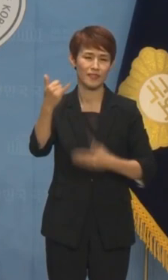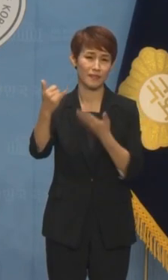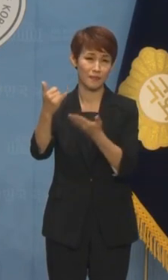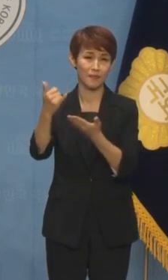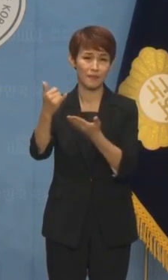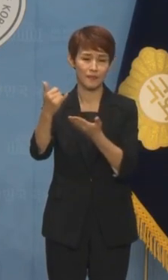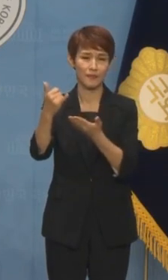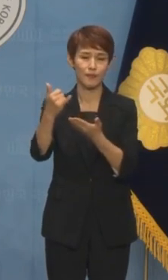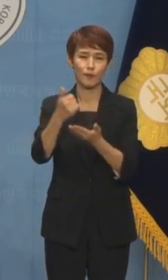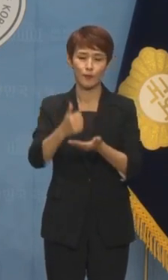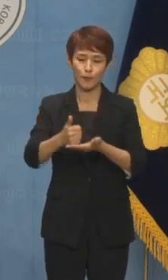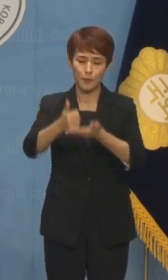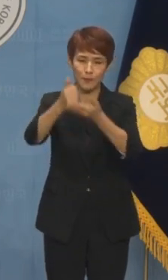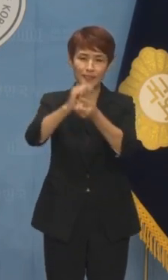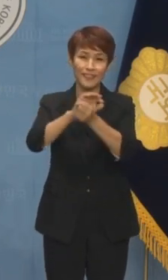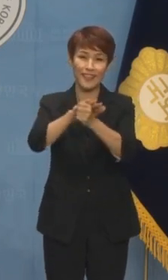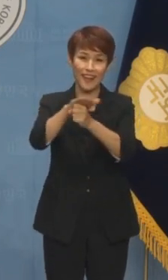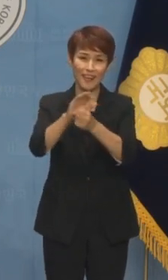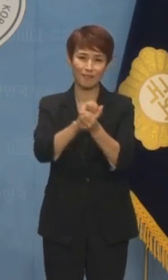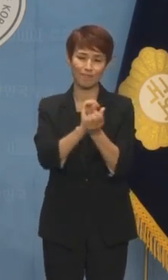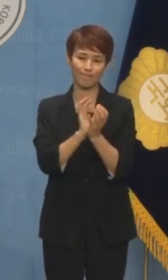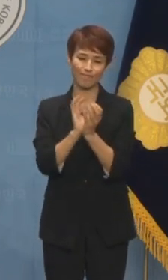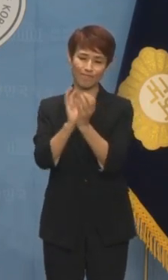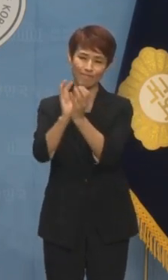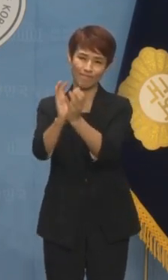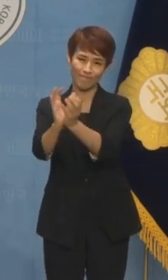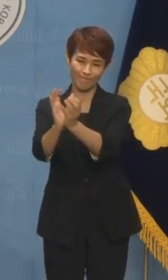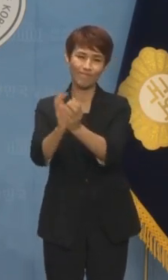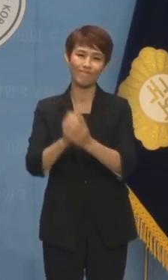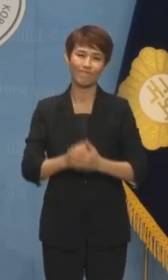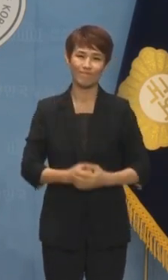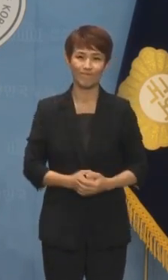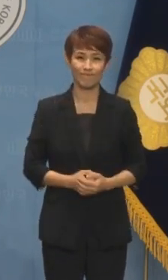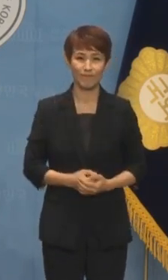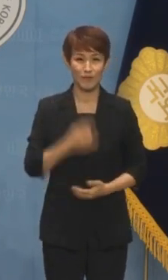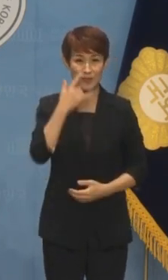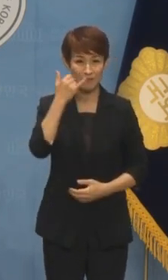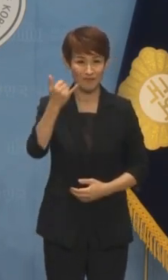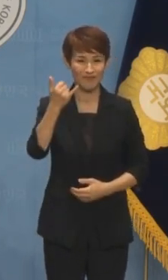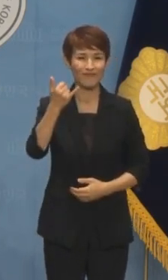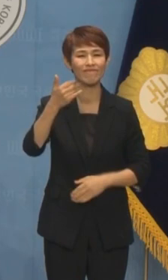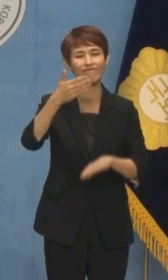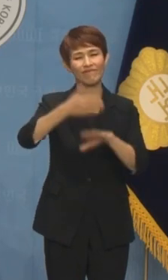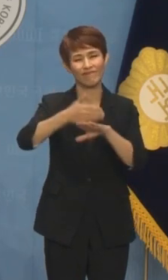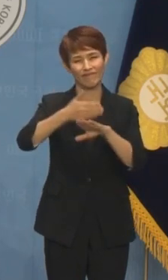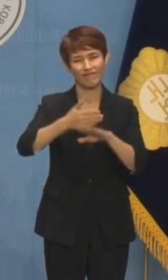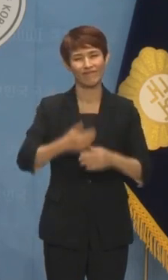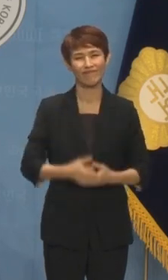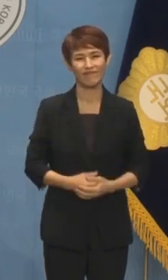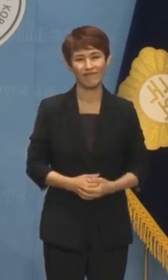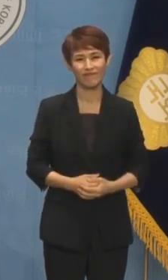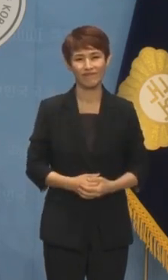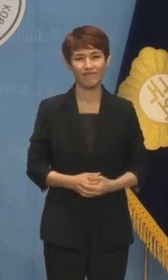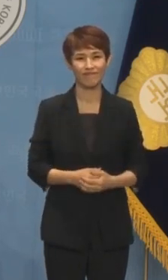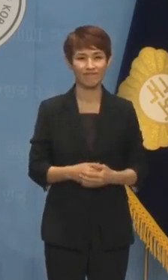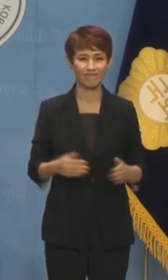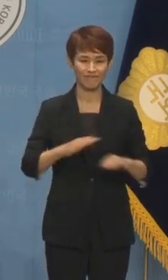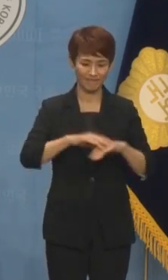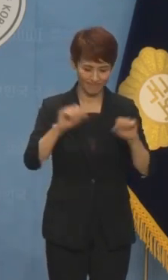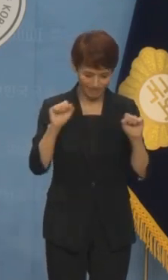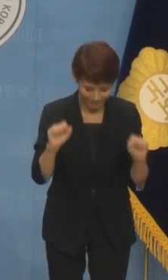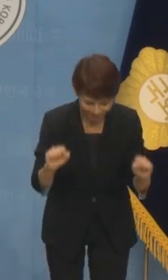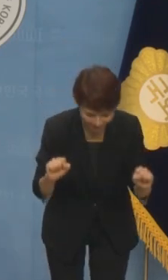가슴에 존경과 사랑의 카네이션을 달아드립니다. 어머니, 아버지 감사합니다. 이상입니다.